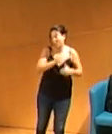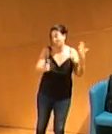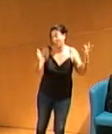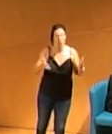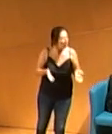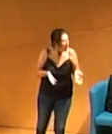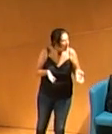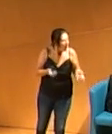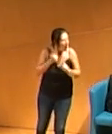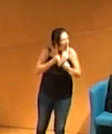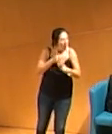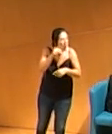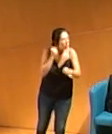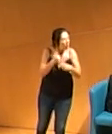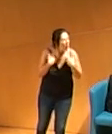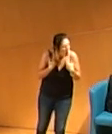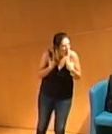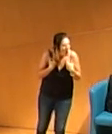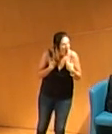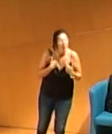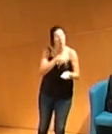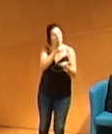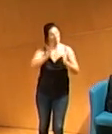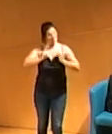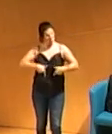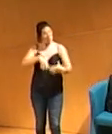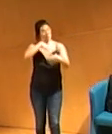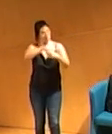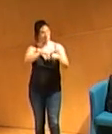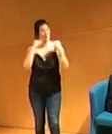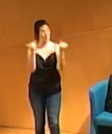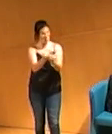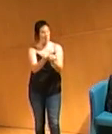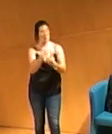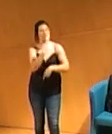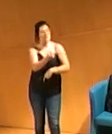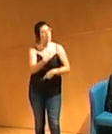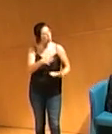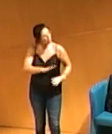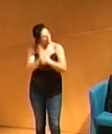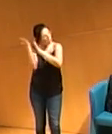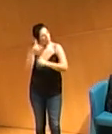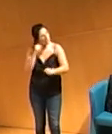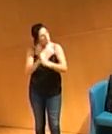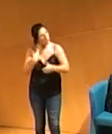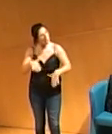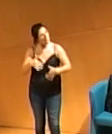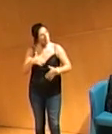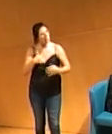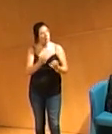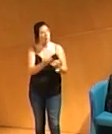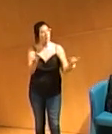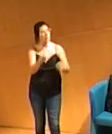à une réunion sur l'école où je disais comme les choses avaient bougé en 20 ans. Et une jeune maman du premier rang m'a un